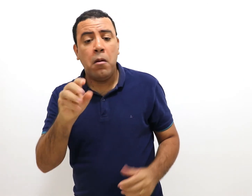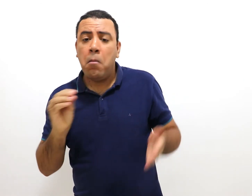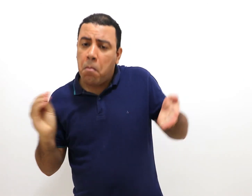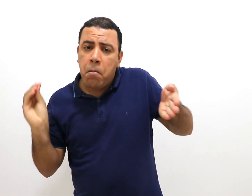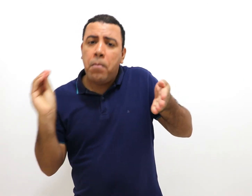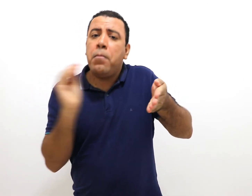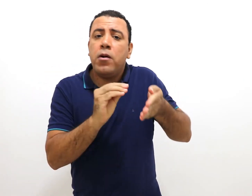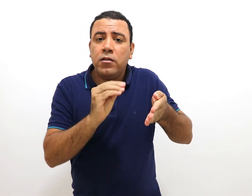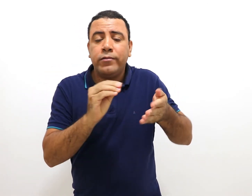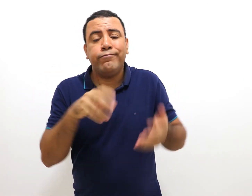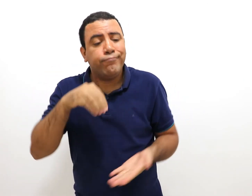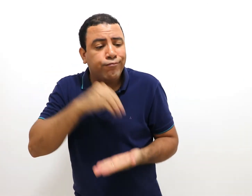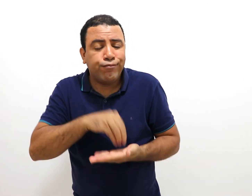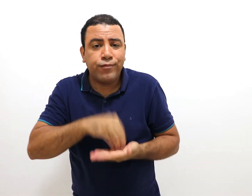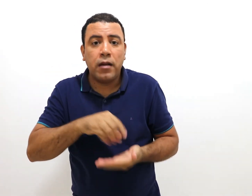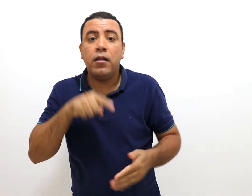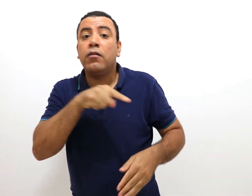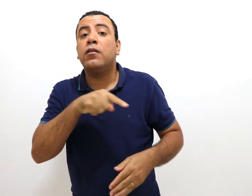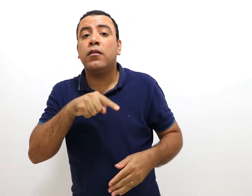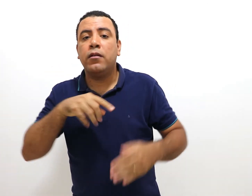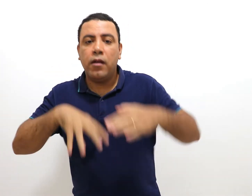upload. E continua.